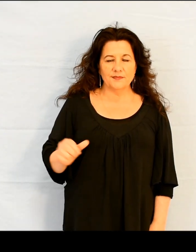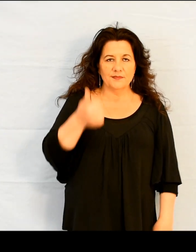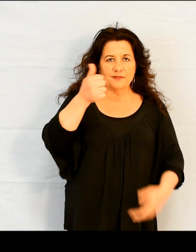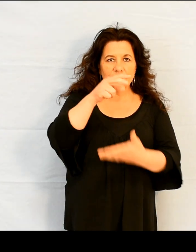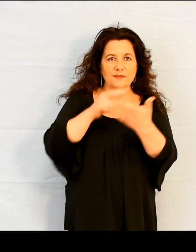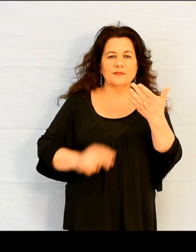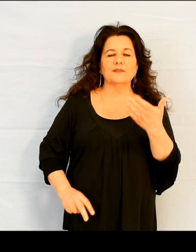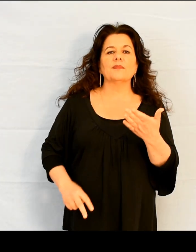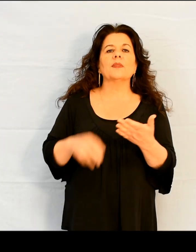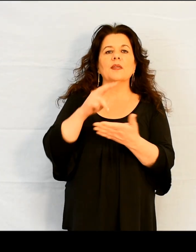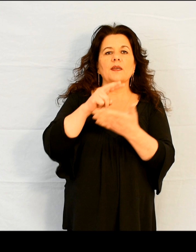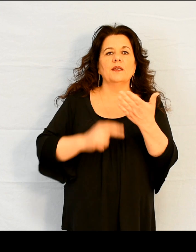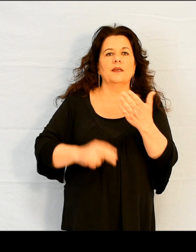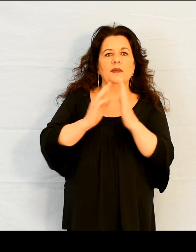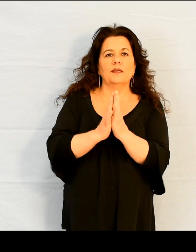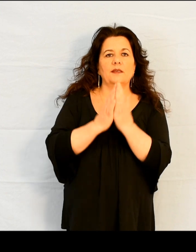Lecture du livre de l'Exode.